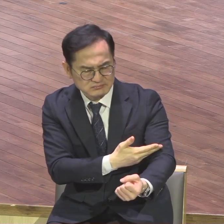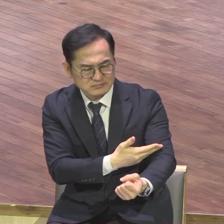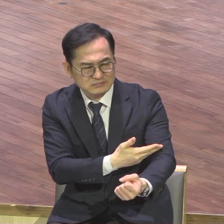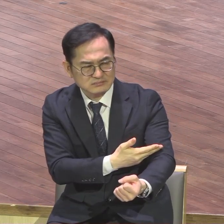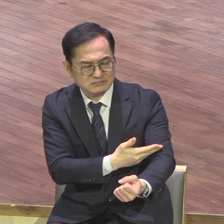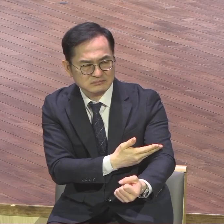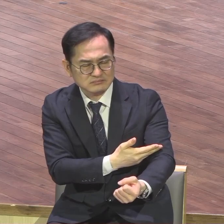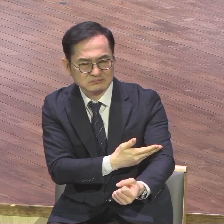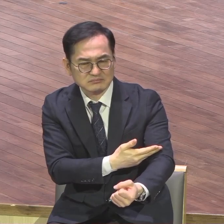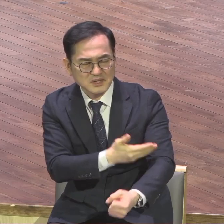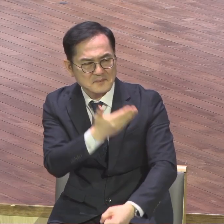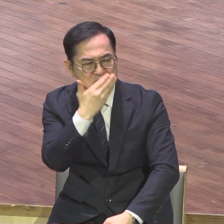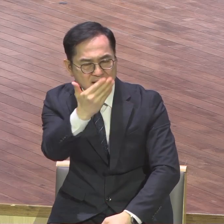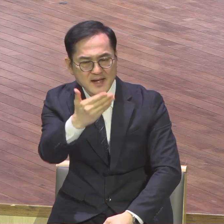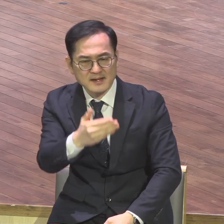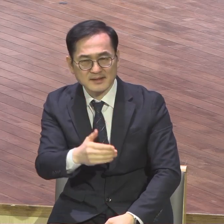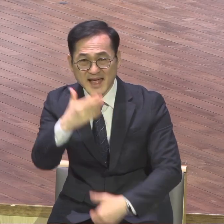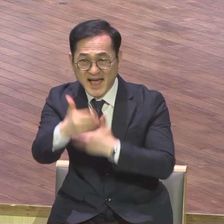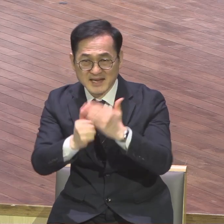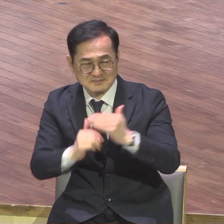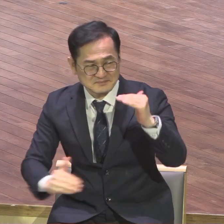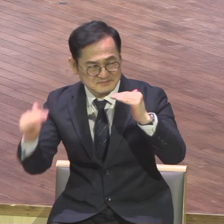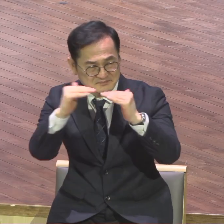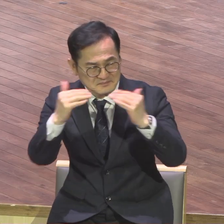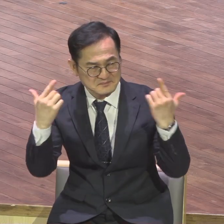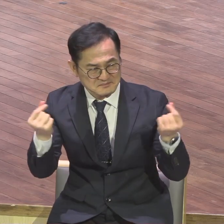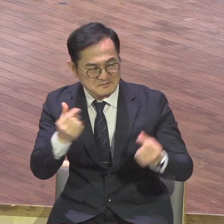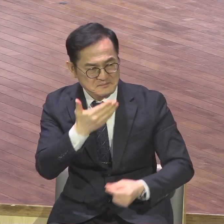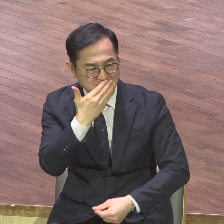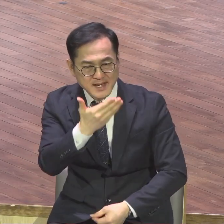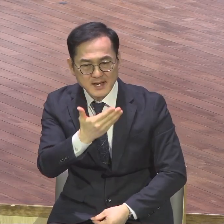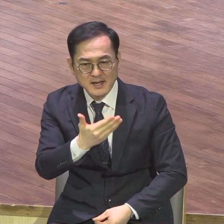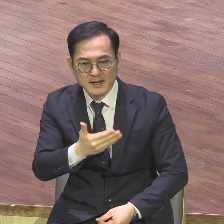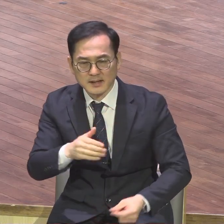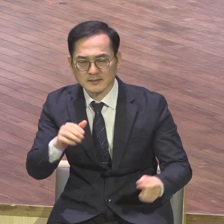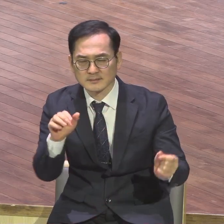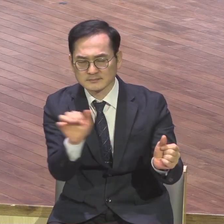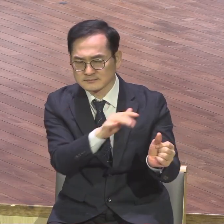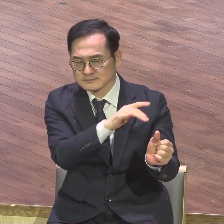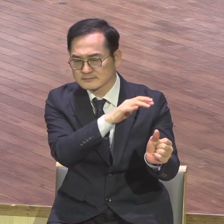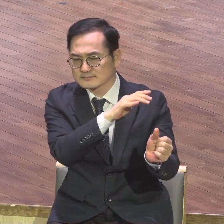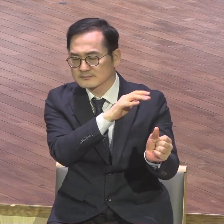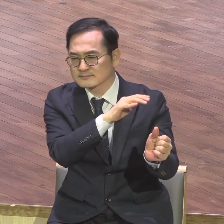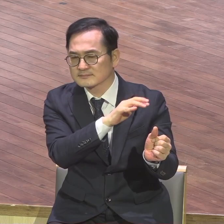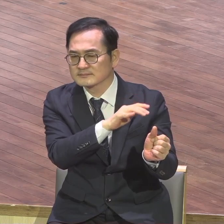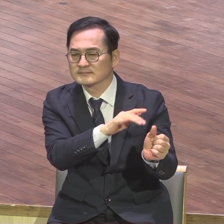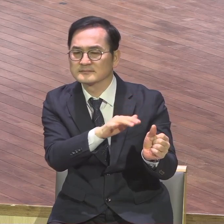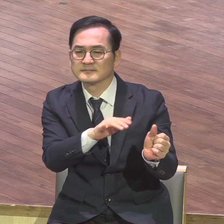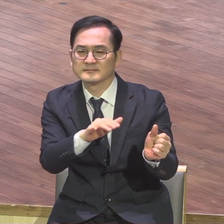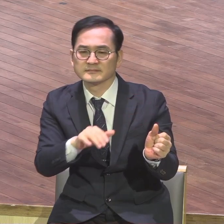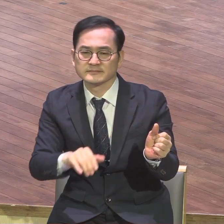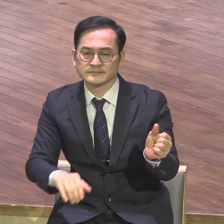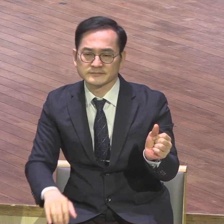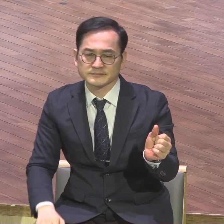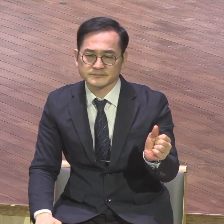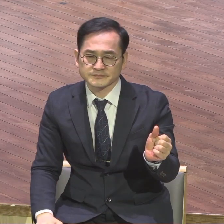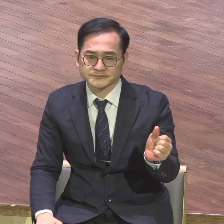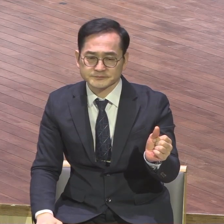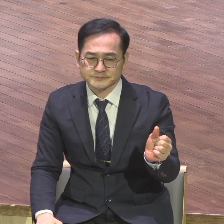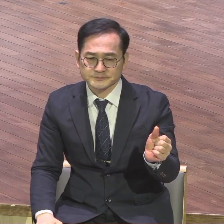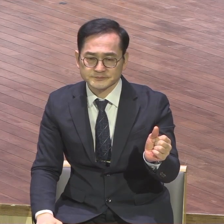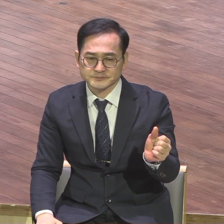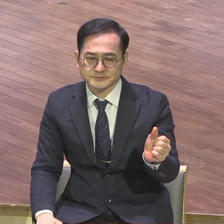알게 하게 될 것이다. 하나님처럼 될 것이다. 그렇게 유혹을 했습니다. 결국 뭐요?